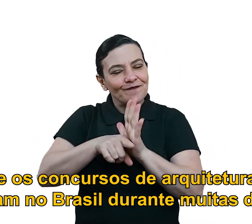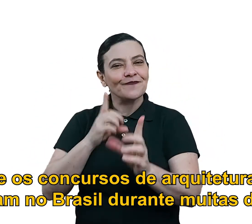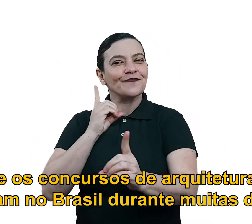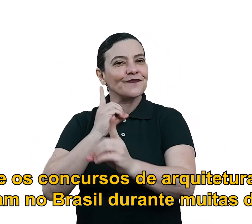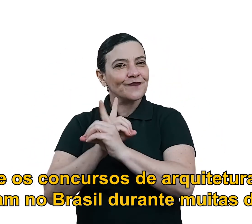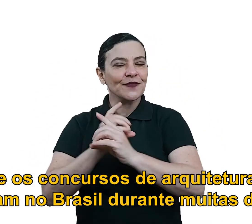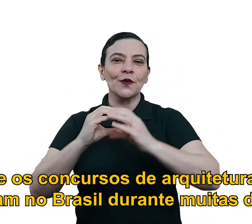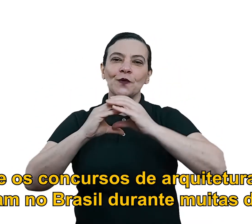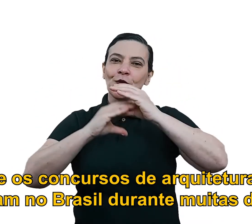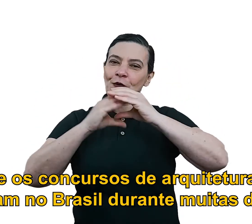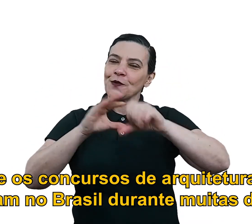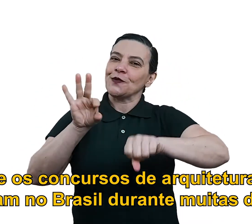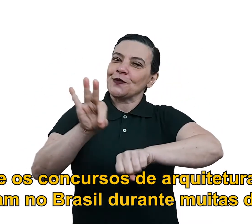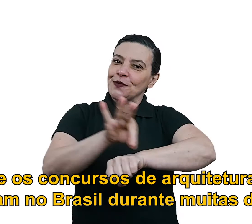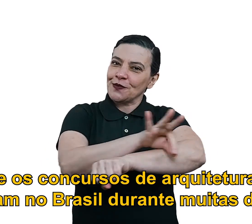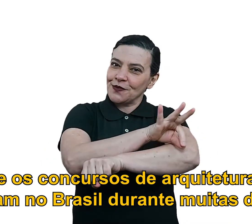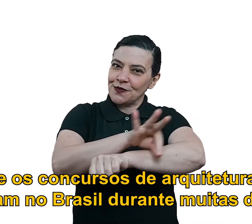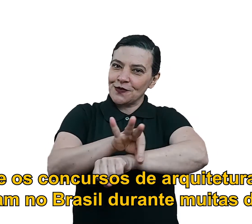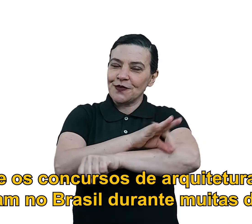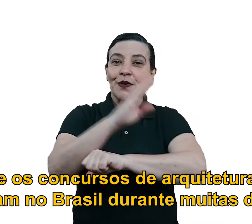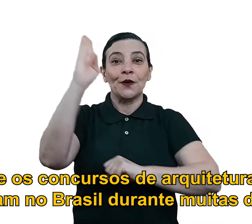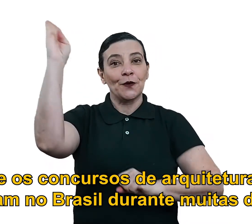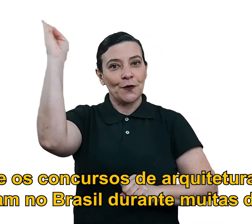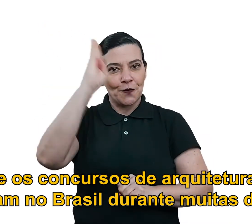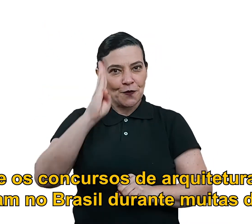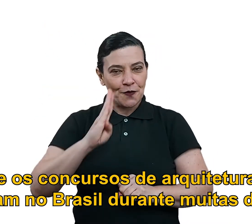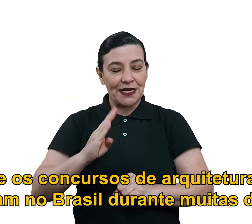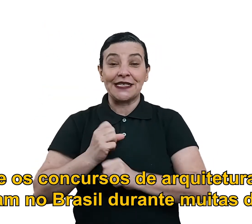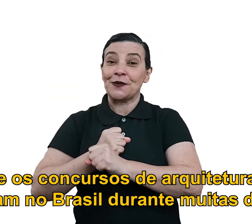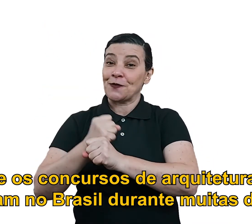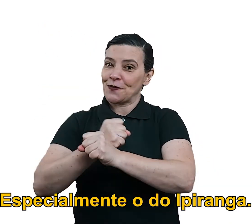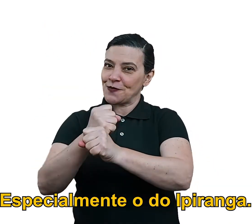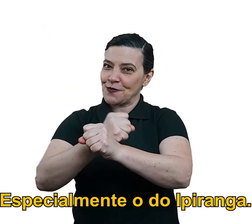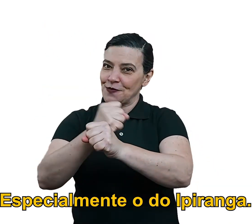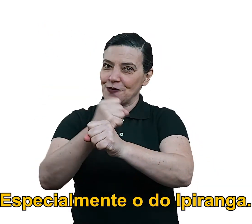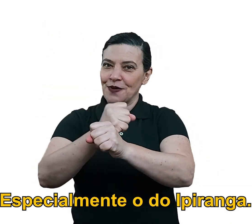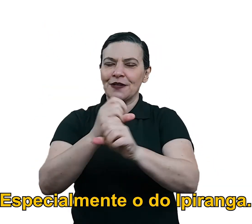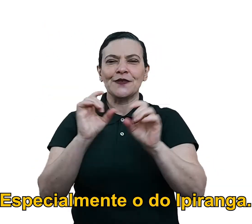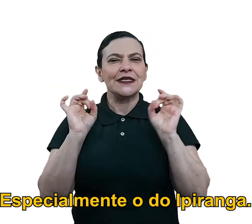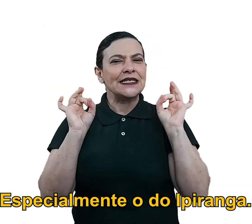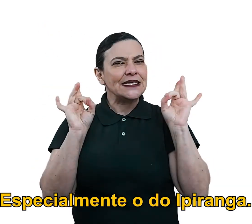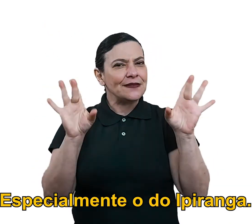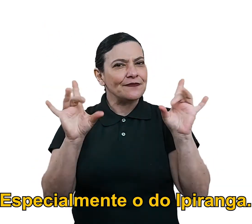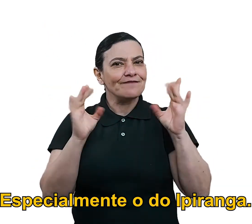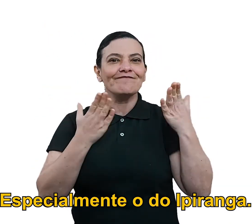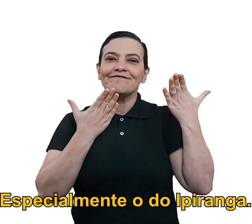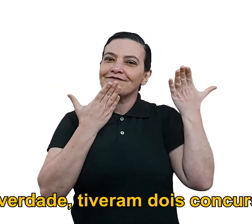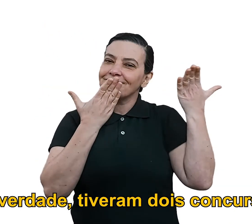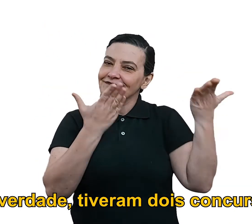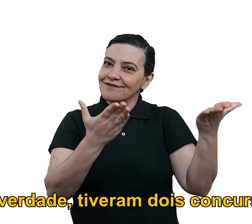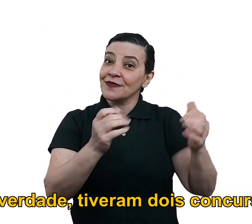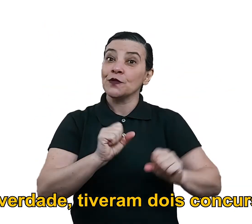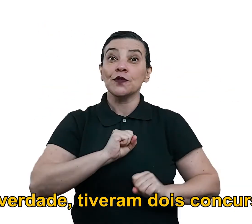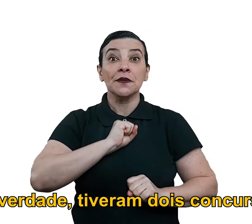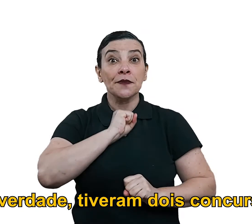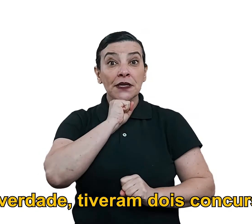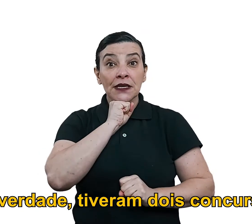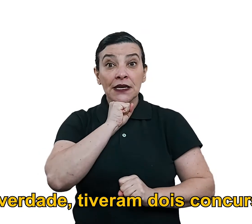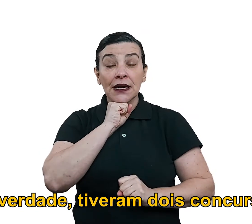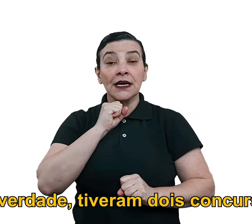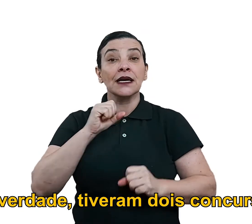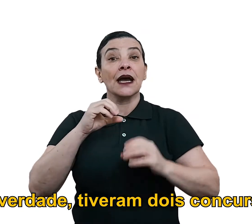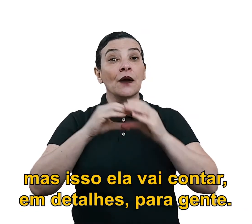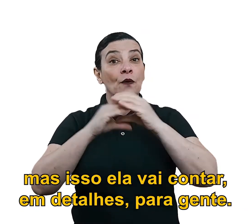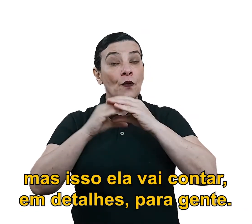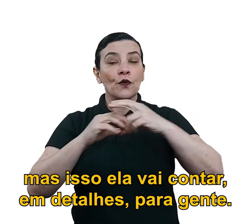sobre os concursos de arquitetura que ocorreram no Brasil durante muitas décadas, viu? Especialmente o do Ipiranga. Na verdade, tiveram